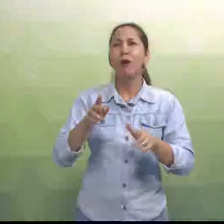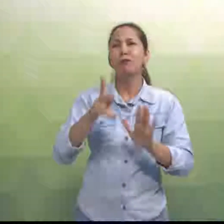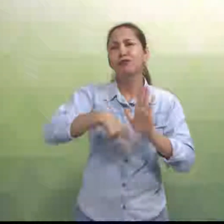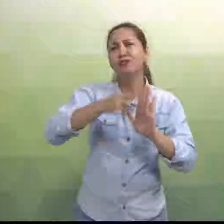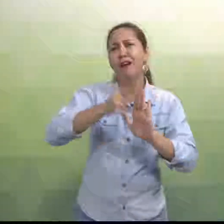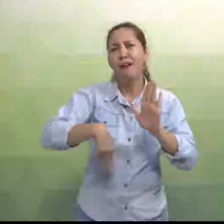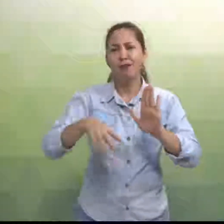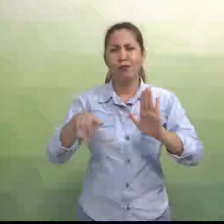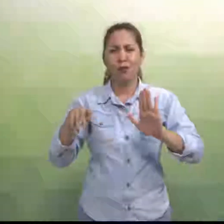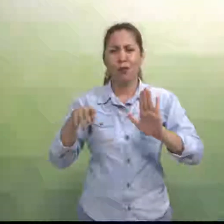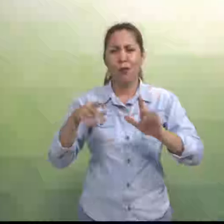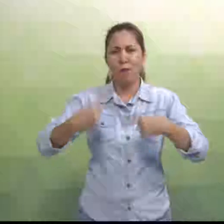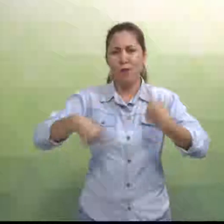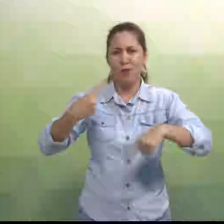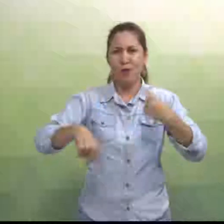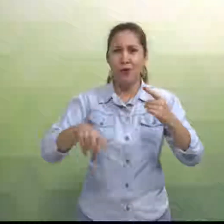projeto político-pedagógico